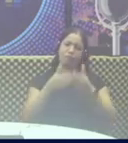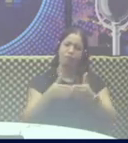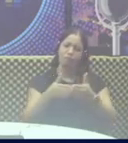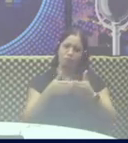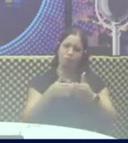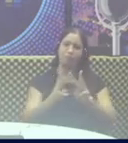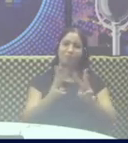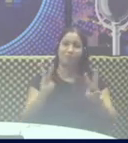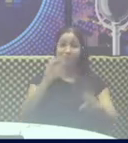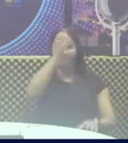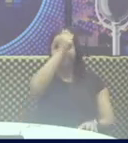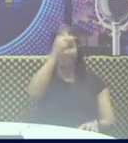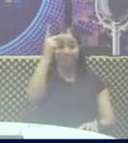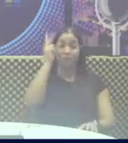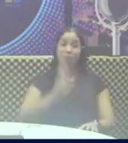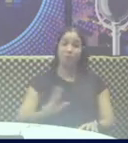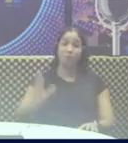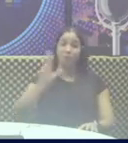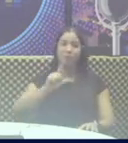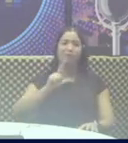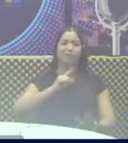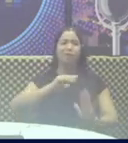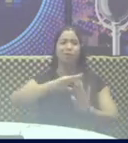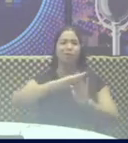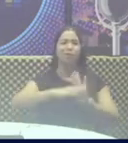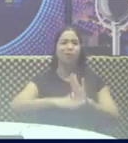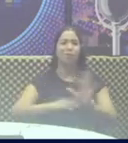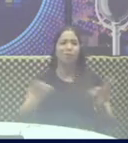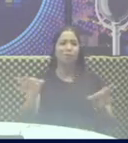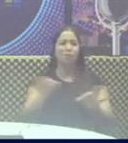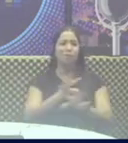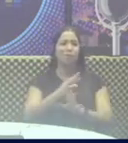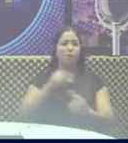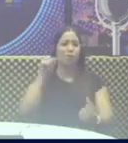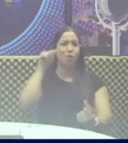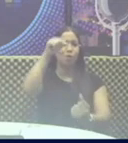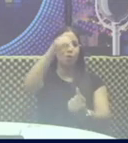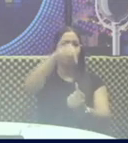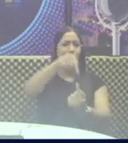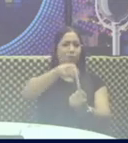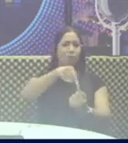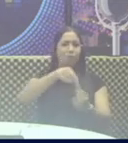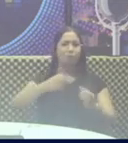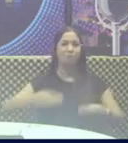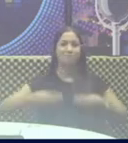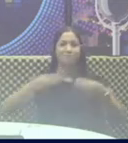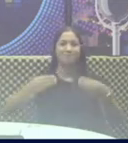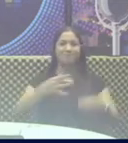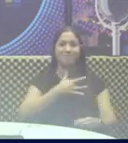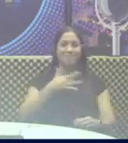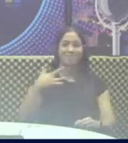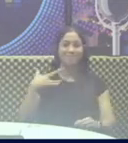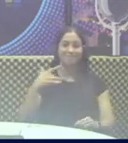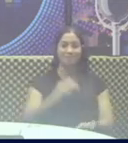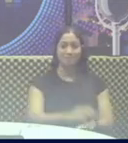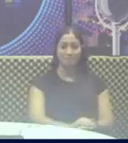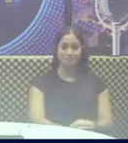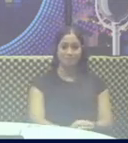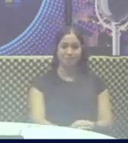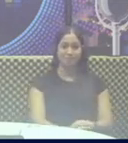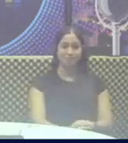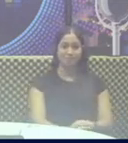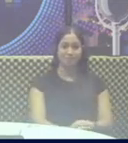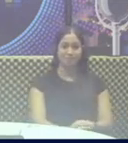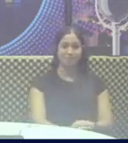No portal da Prefeitura de Uberlândia, você encontra a lista completa do público-alvo definido pelo Ministério da Saúde.